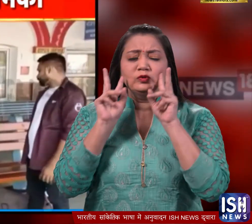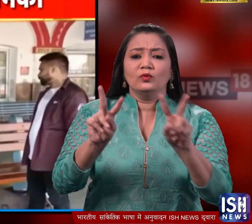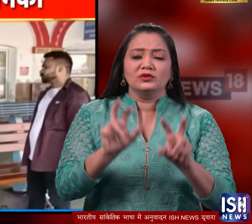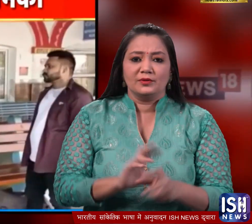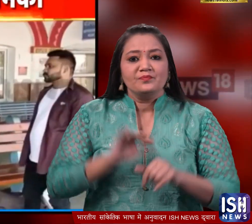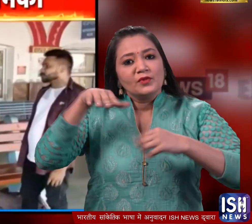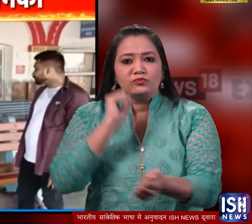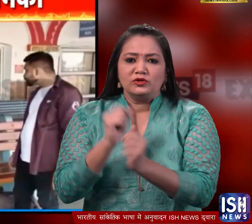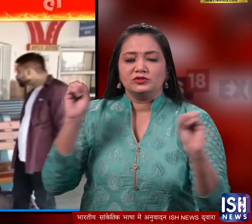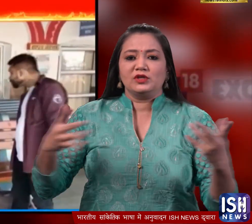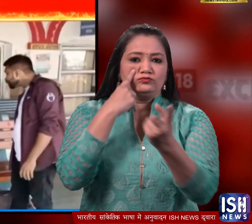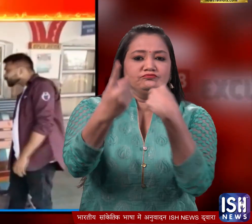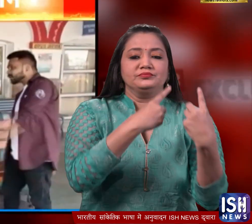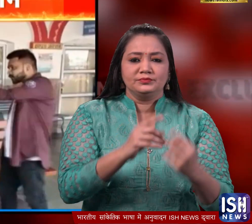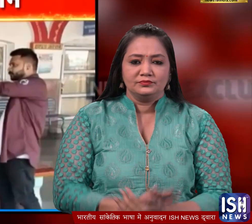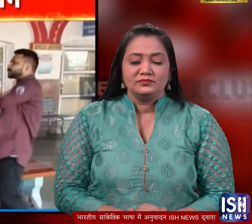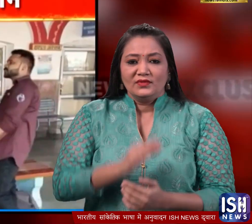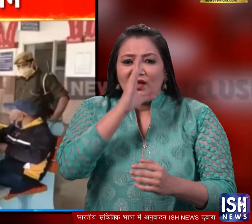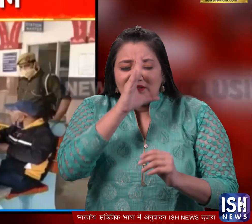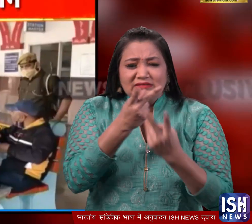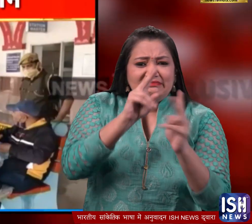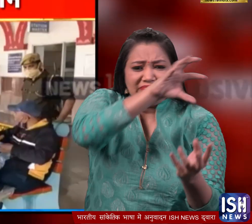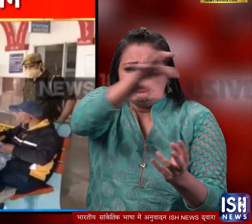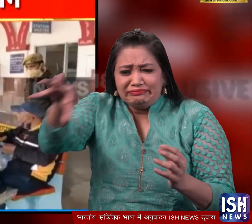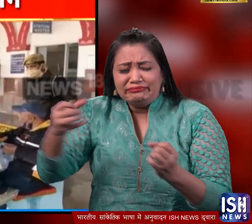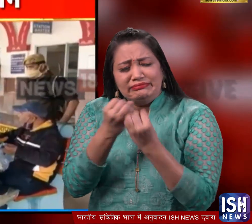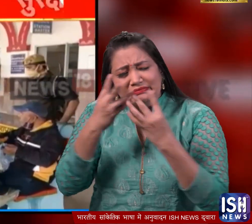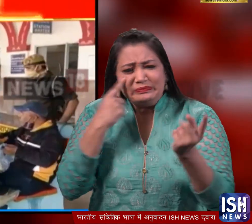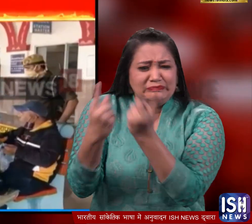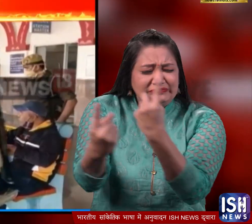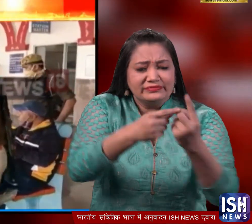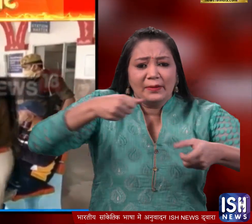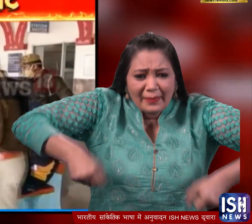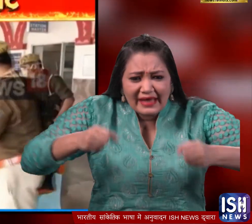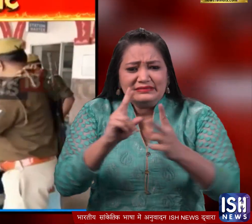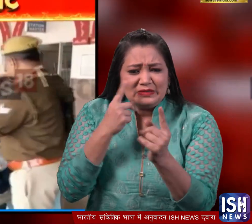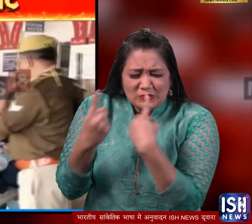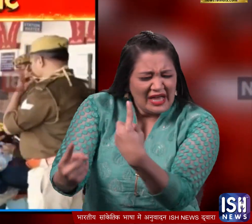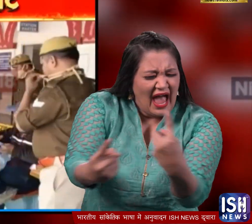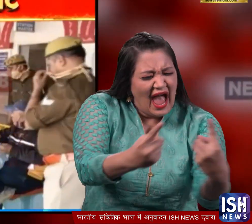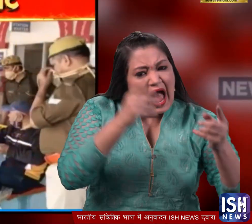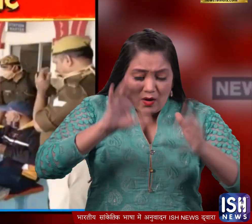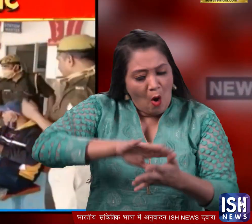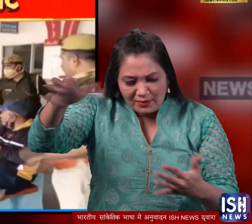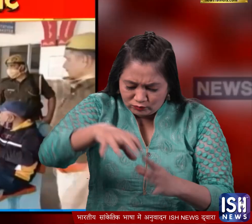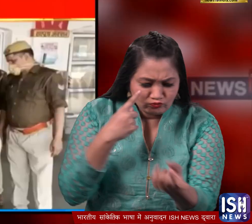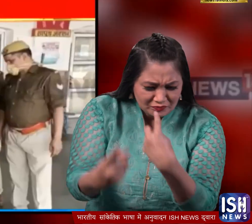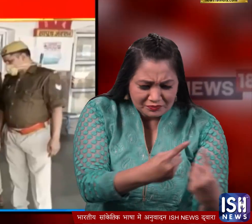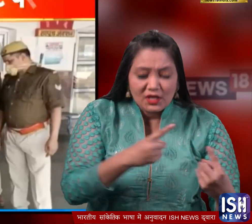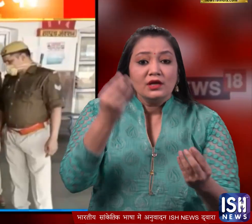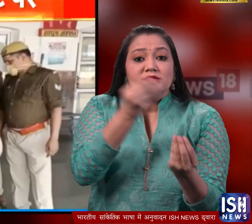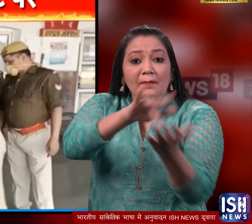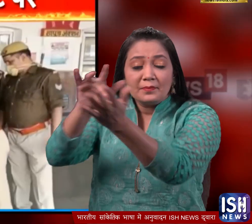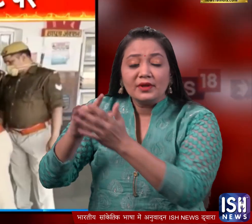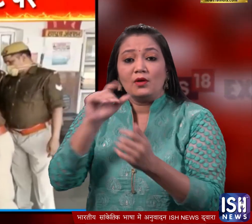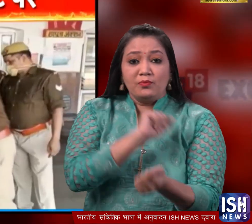बाद पुलिस फौरन एक्शन में आ गई। इसके बाद तो स्टेशन के चप्पे चप्पे की तलाशी ली गई। लोगों के बैग और बाकी सामान स्टेशन पर ही खुलवा लिया गया। कुछ